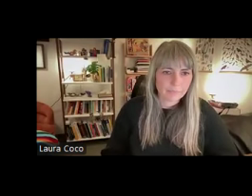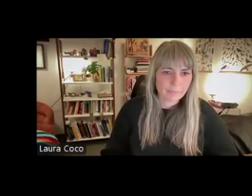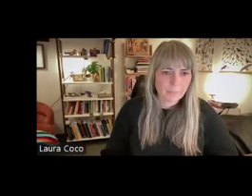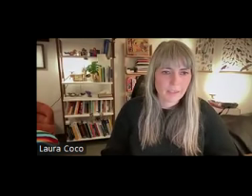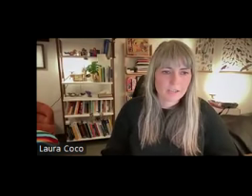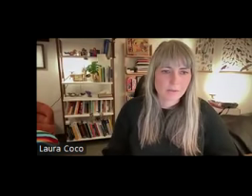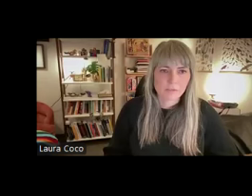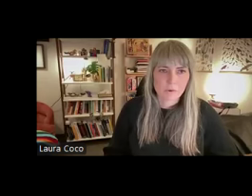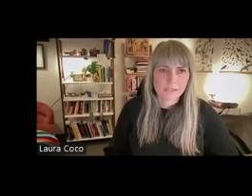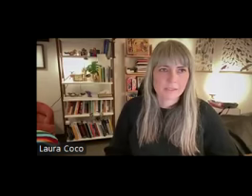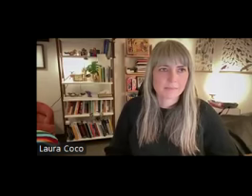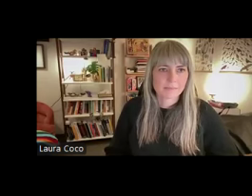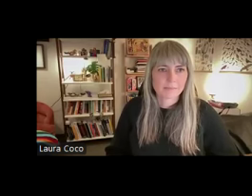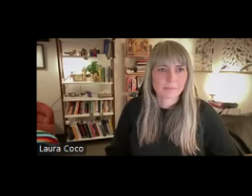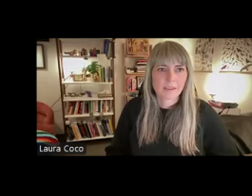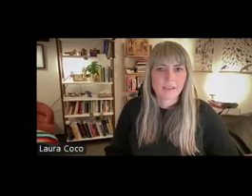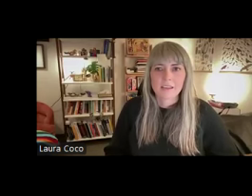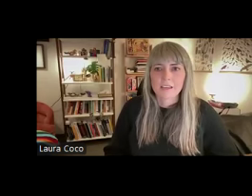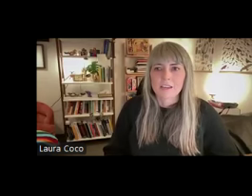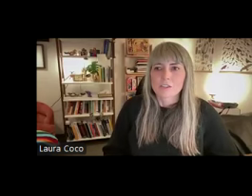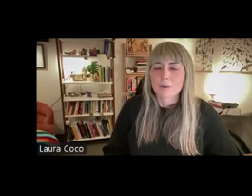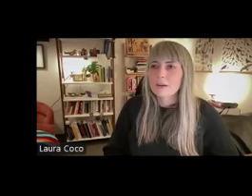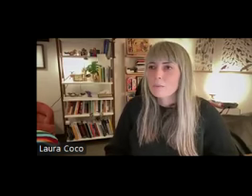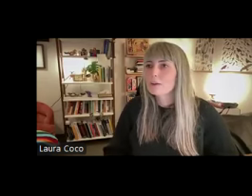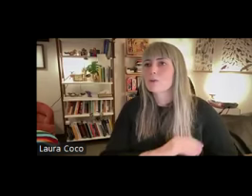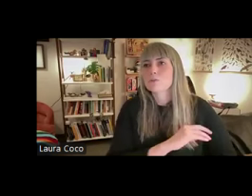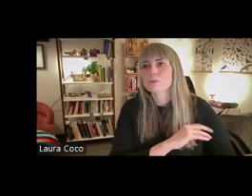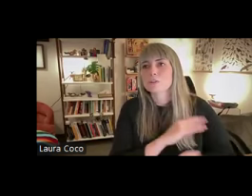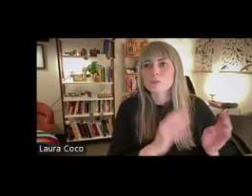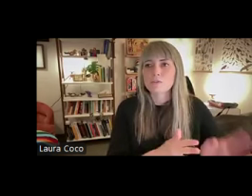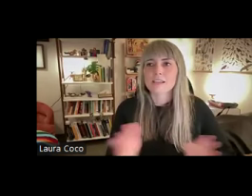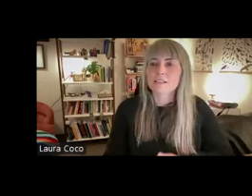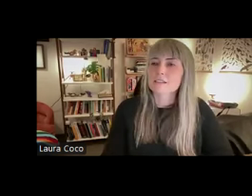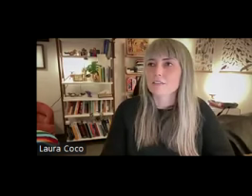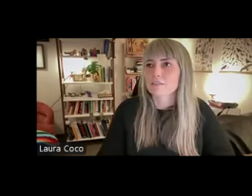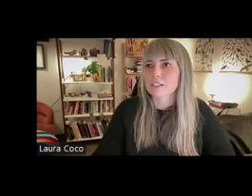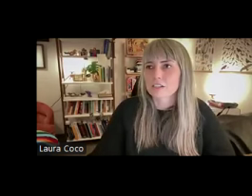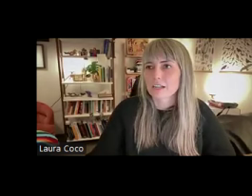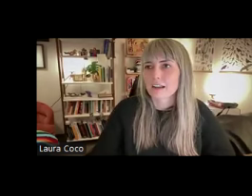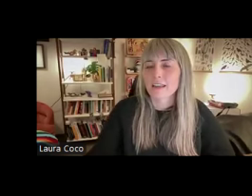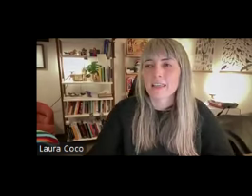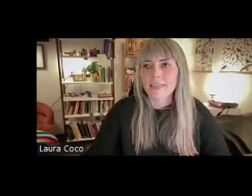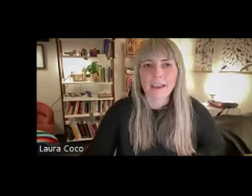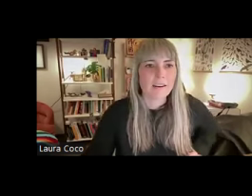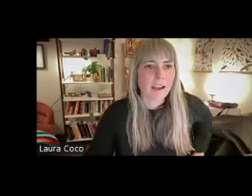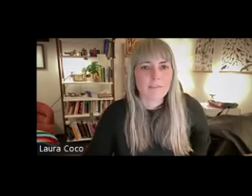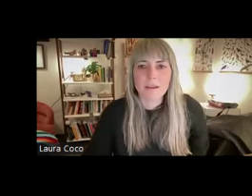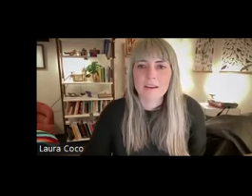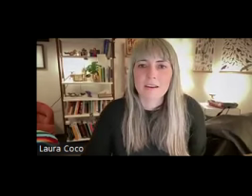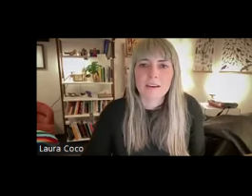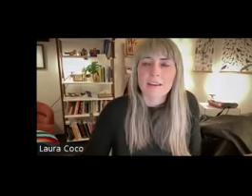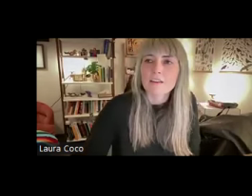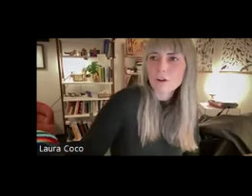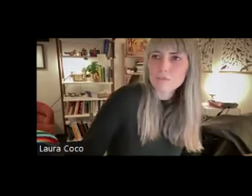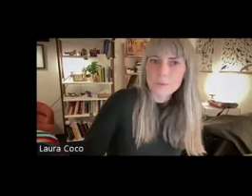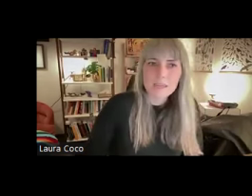roles que in están terms of más noise. expuestos a poder sufrir de So I'm alguna going to pérdida walk you through auditiva. 2 Entonces phases voy a of a hablarles research sobre dos study fases that en este I've estudio